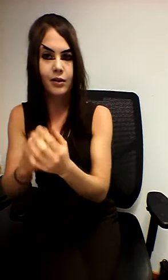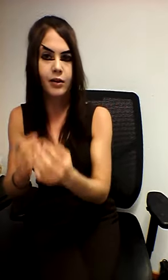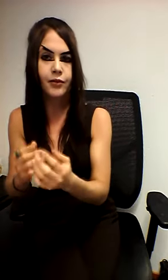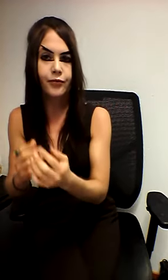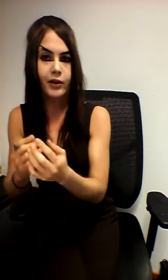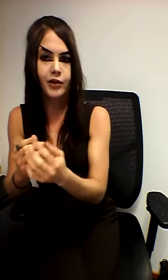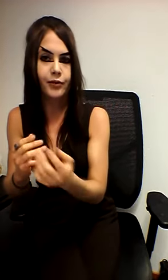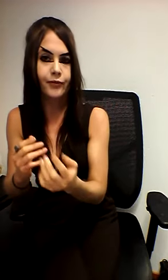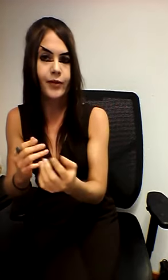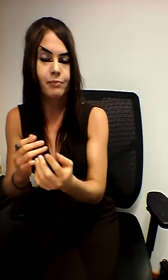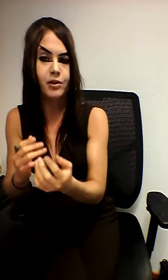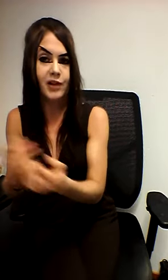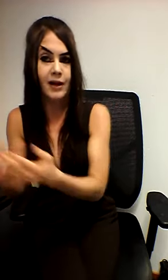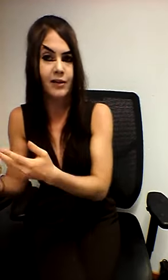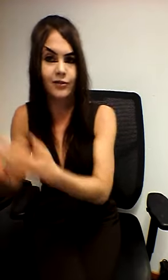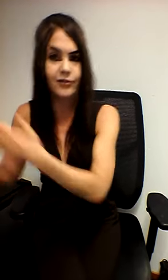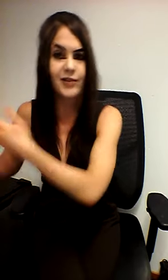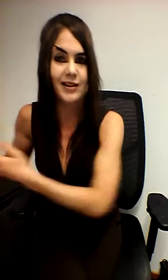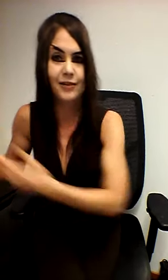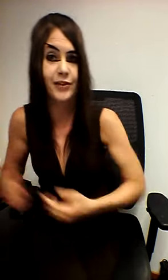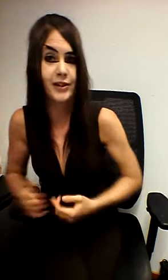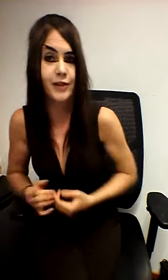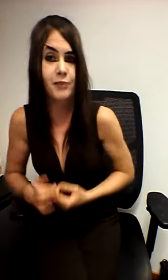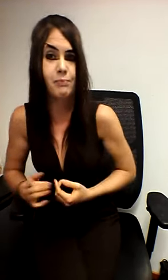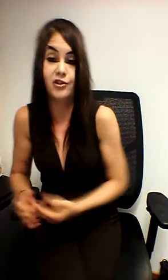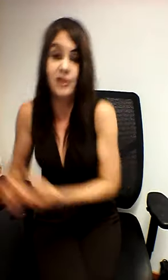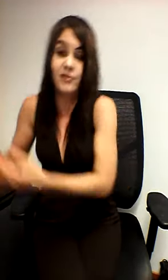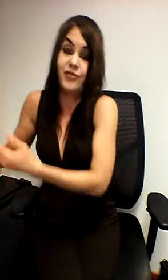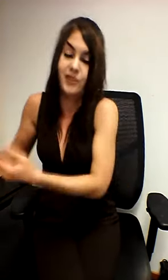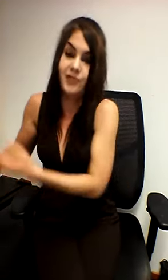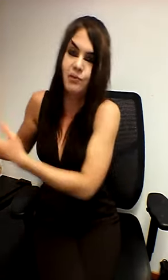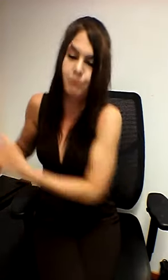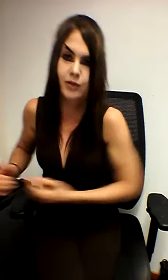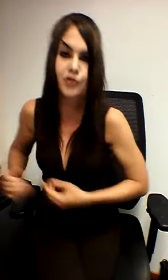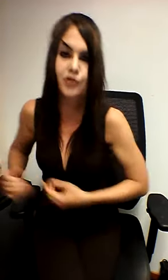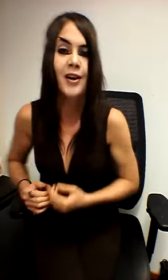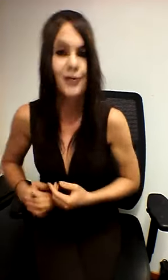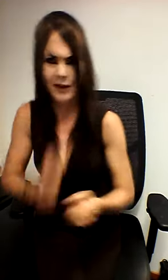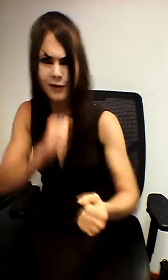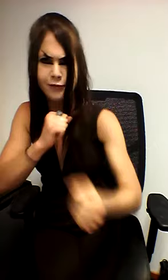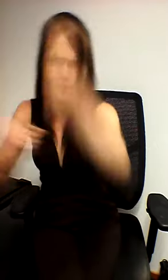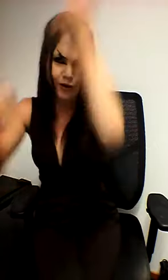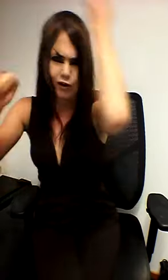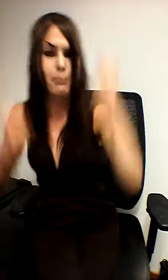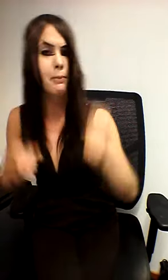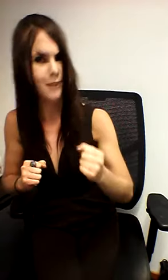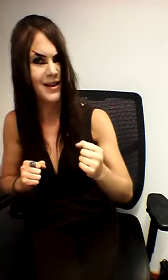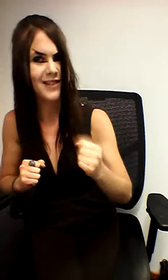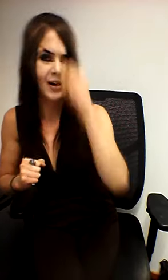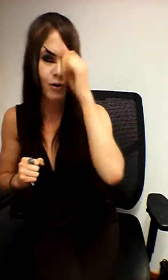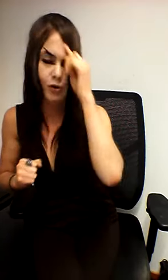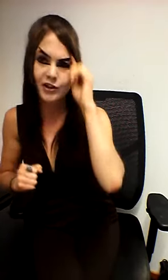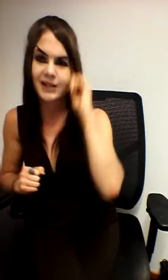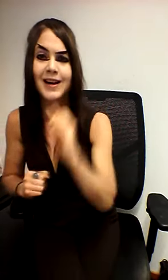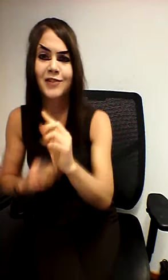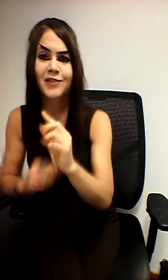het verlies van vetmassa. Een daling van jouw vetmassa, want dat is pas wanneer er volop beta-oxidatie,